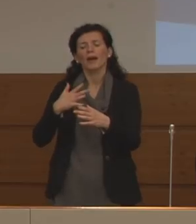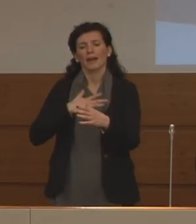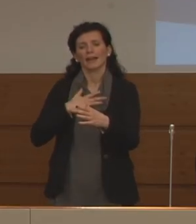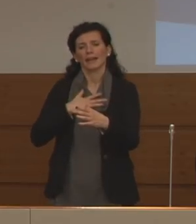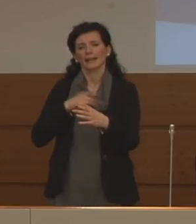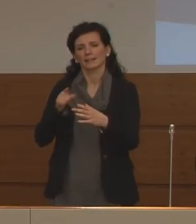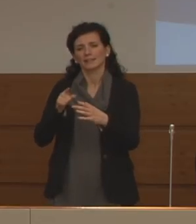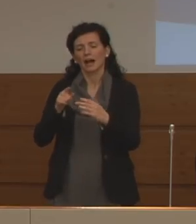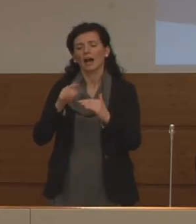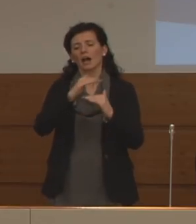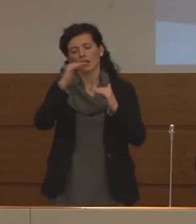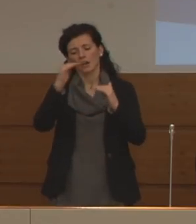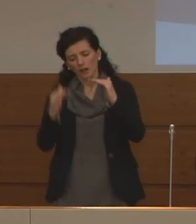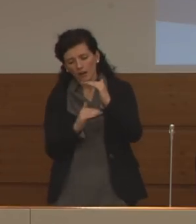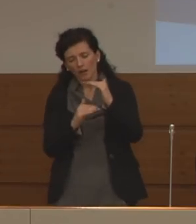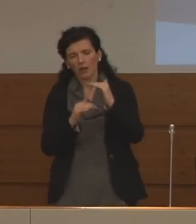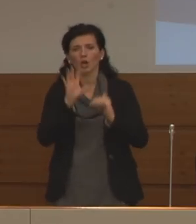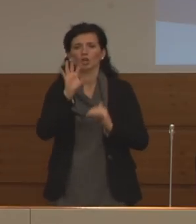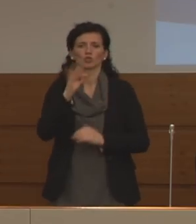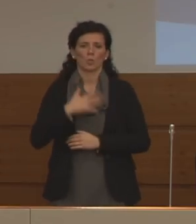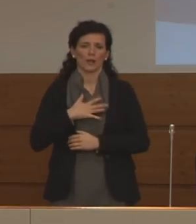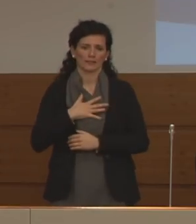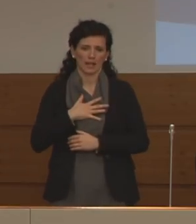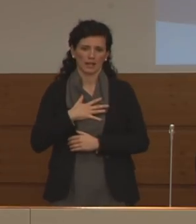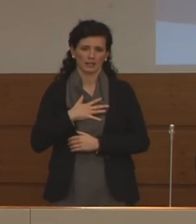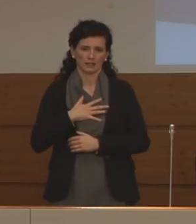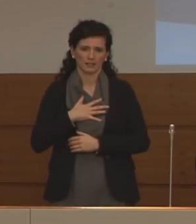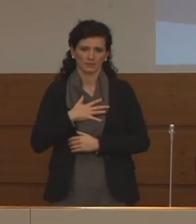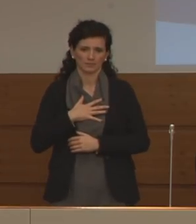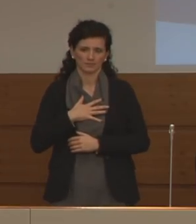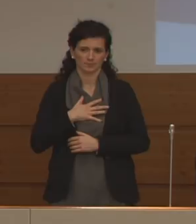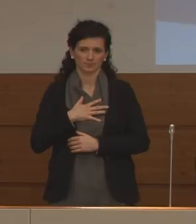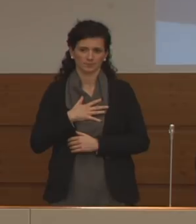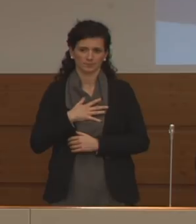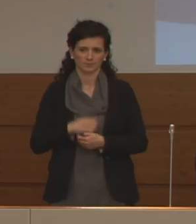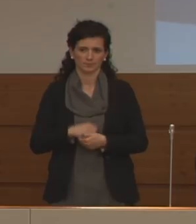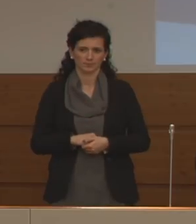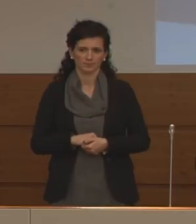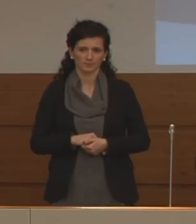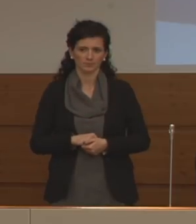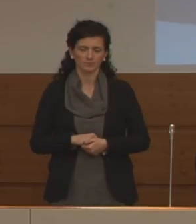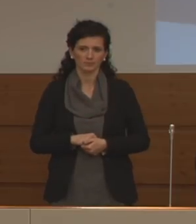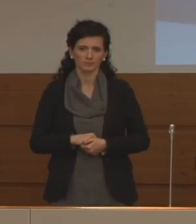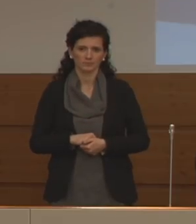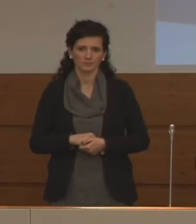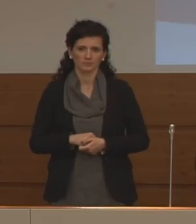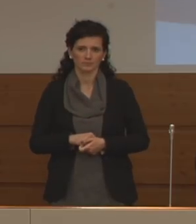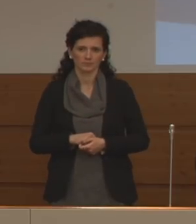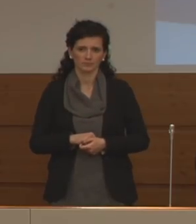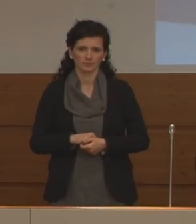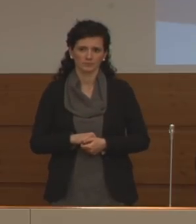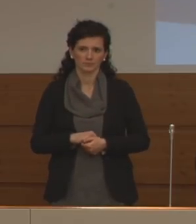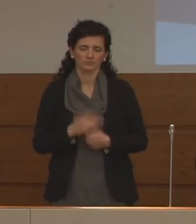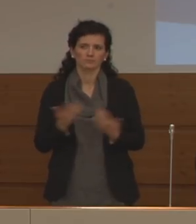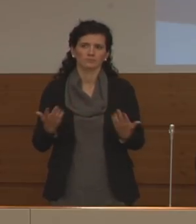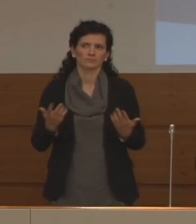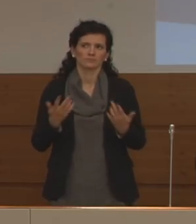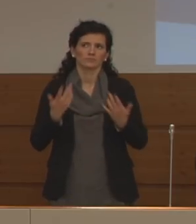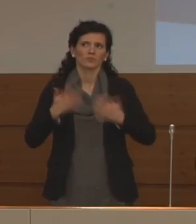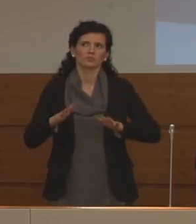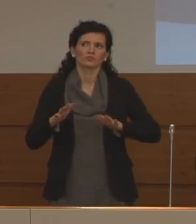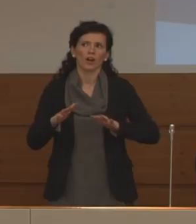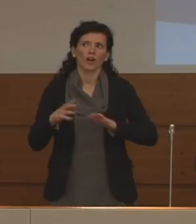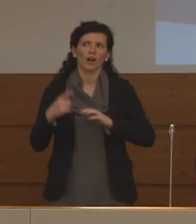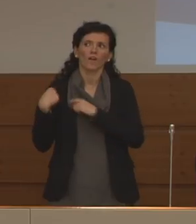inferiore ai 50 anni quindi è chiaro e ce lo siamo detti